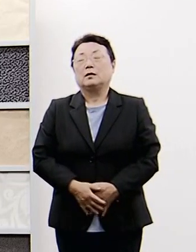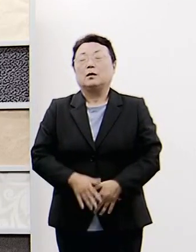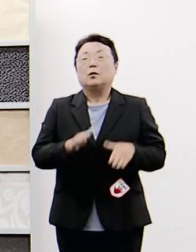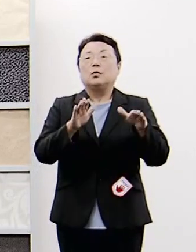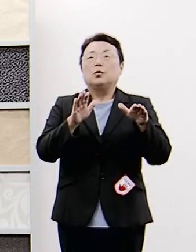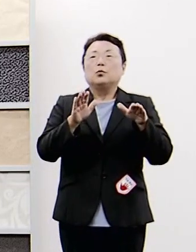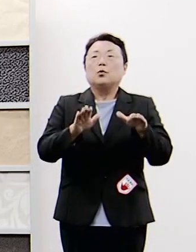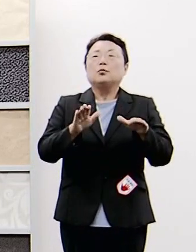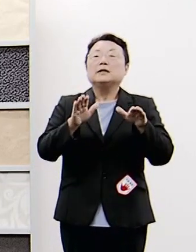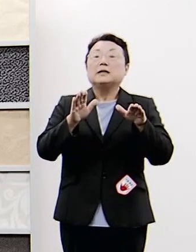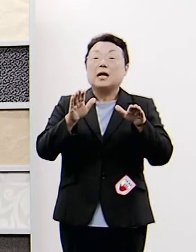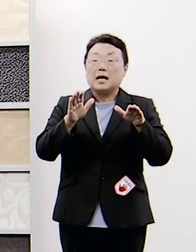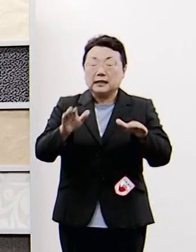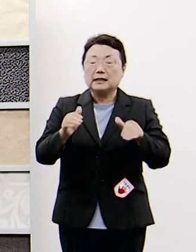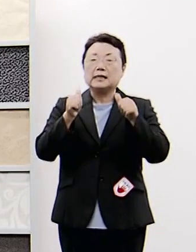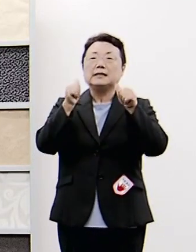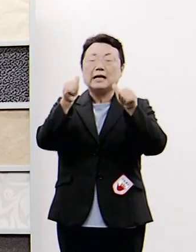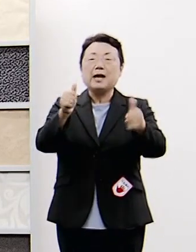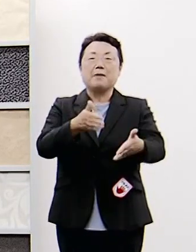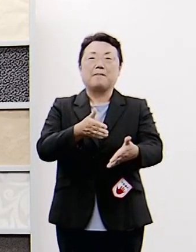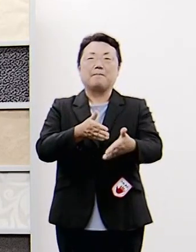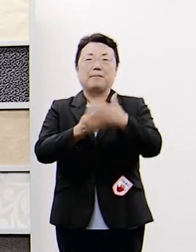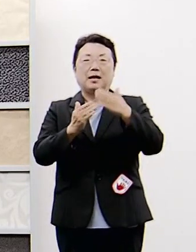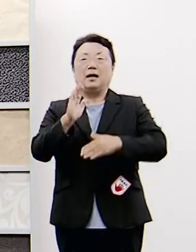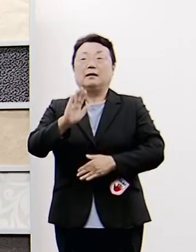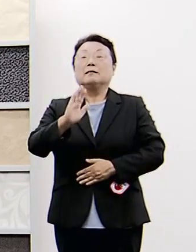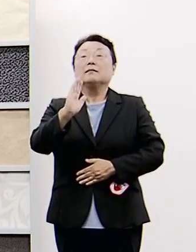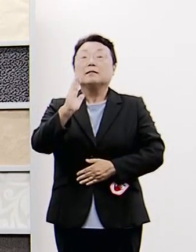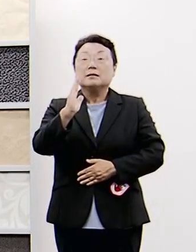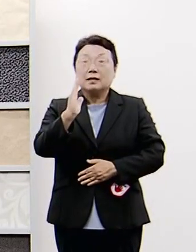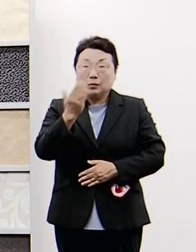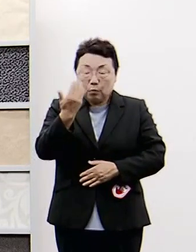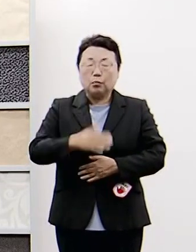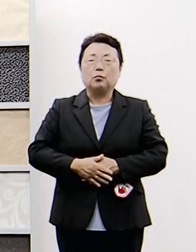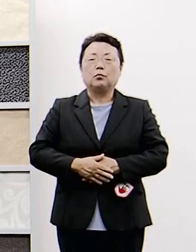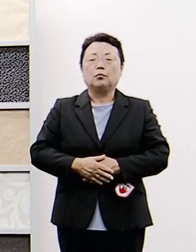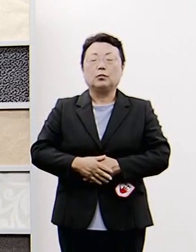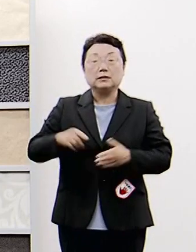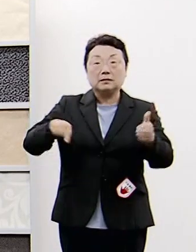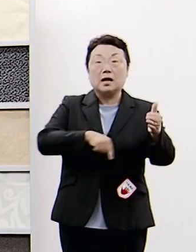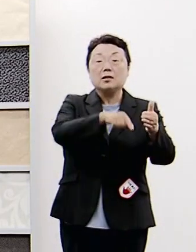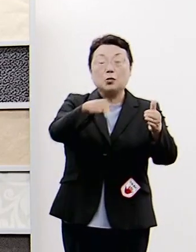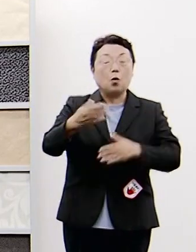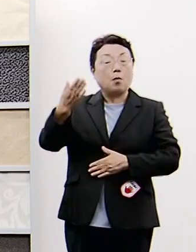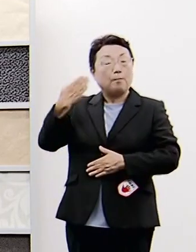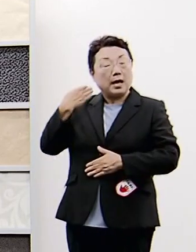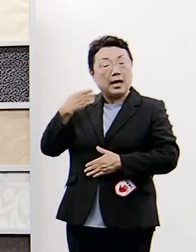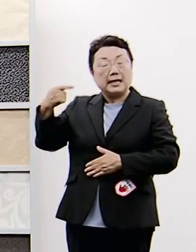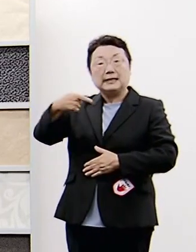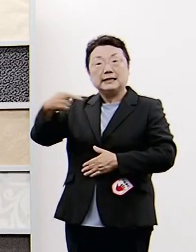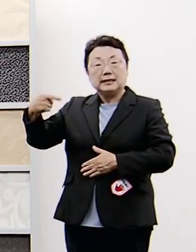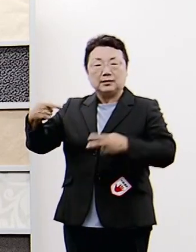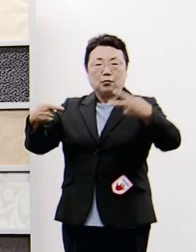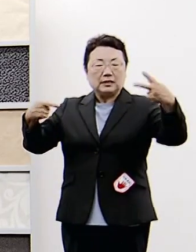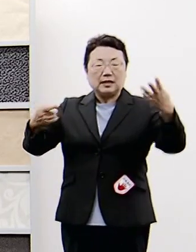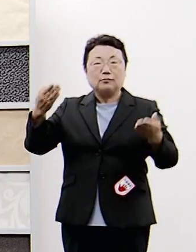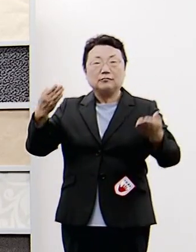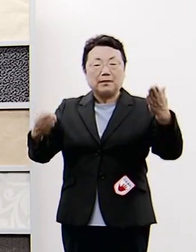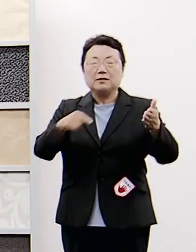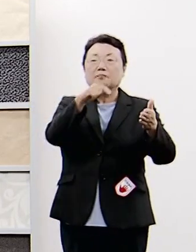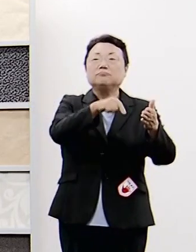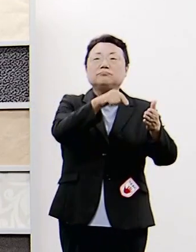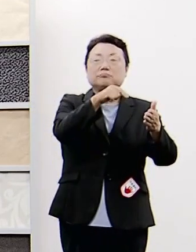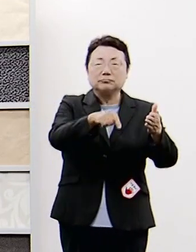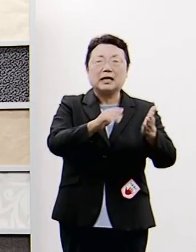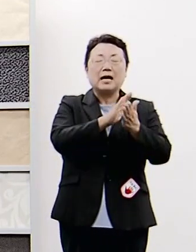今回控訴は棄却されましたがその内容は第一審に比べ県の主張を大幅に取り入れるもの